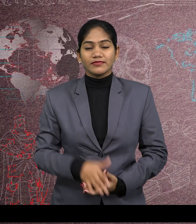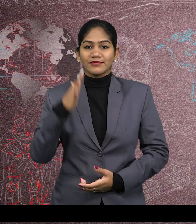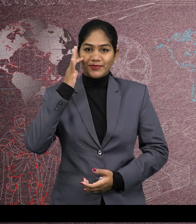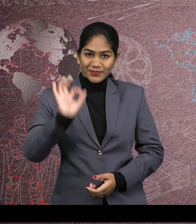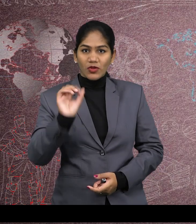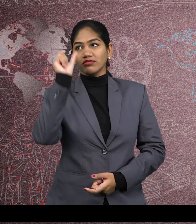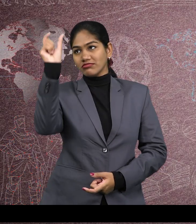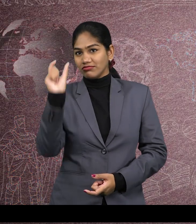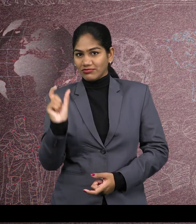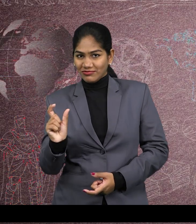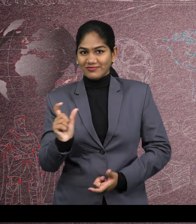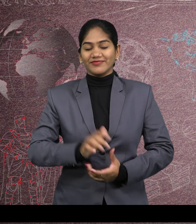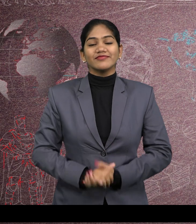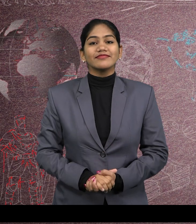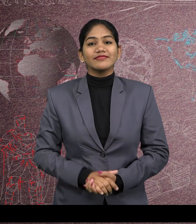కీలక పదాలు: